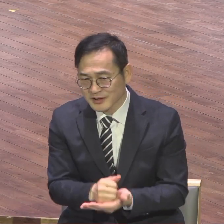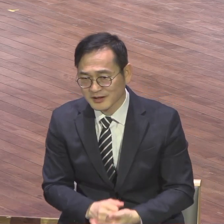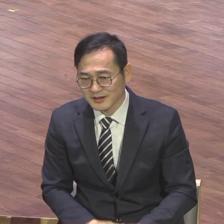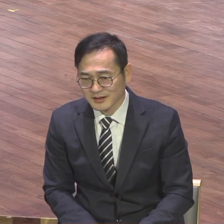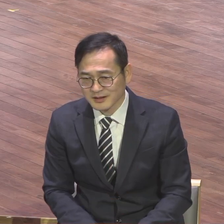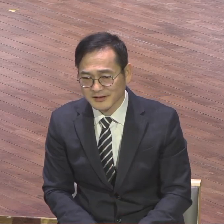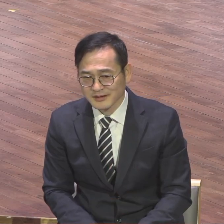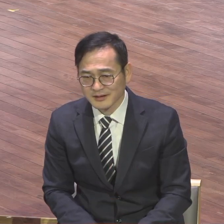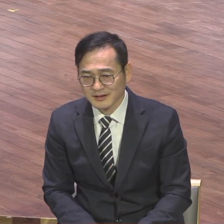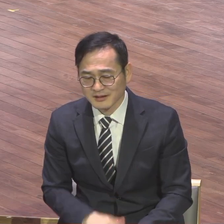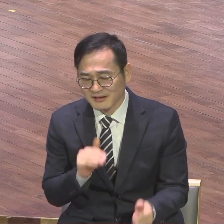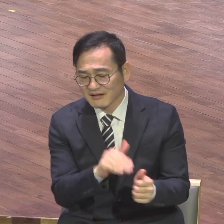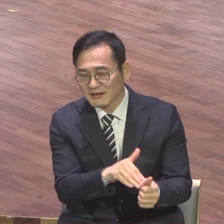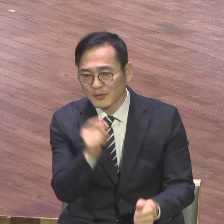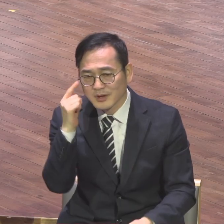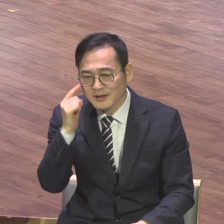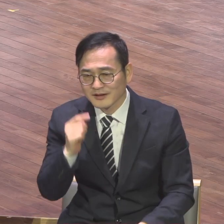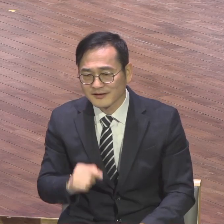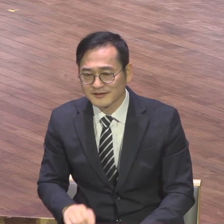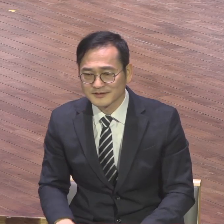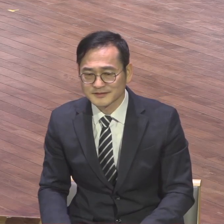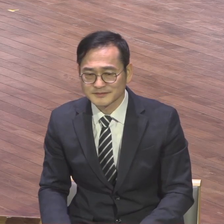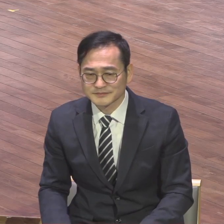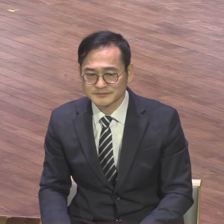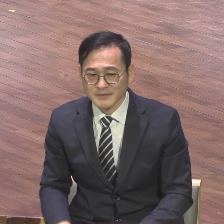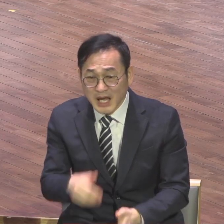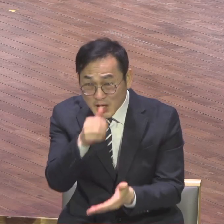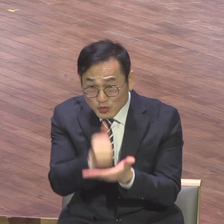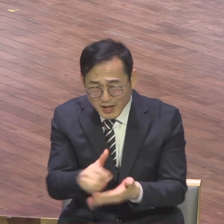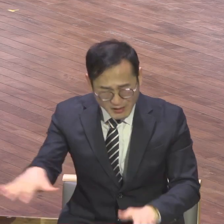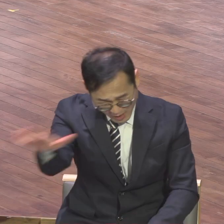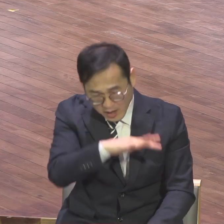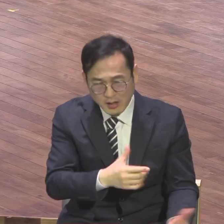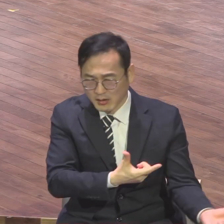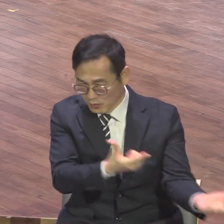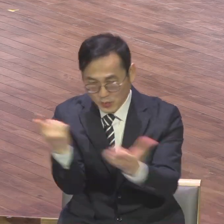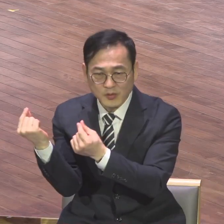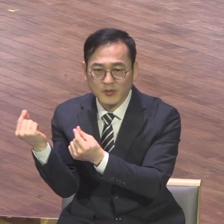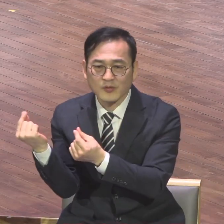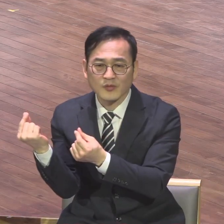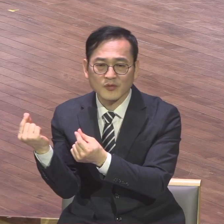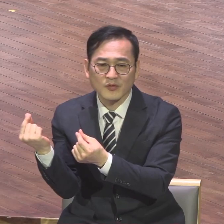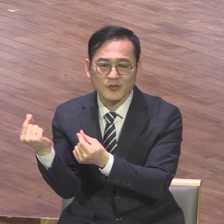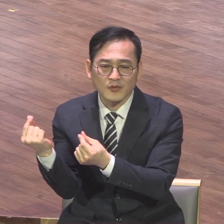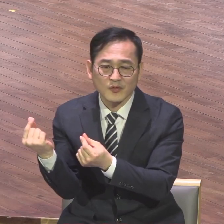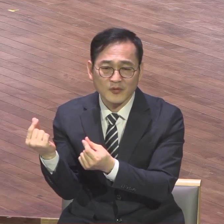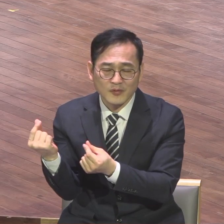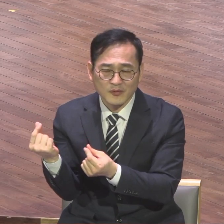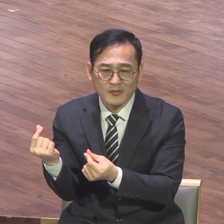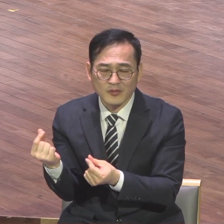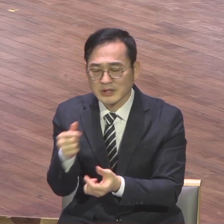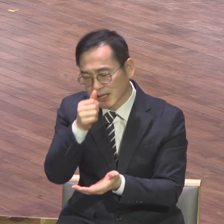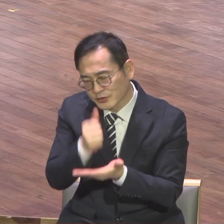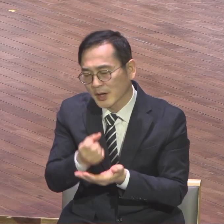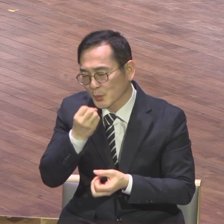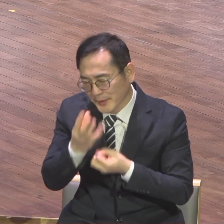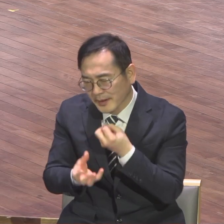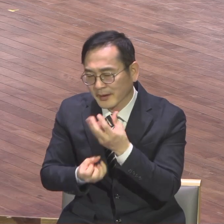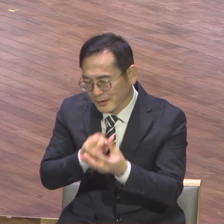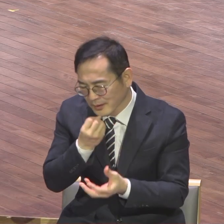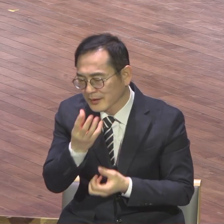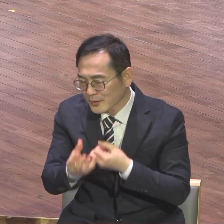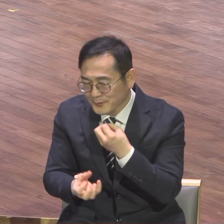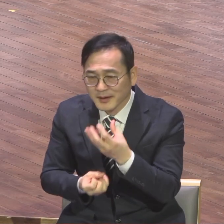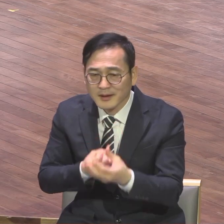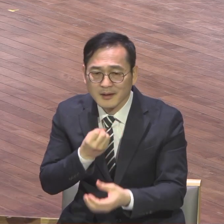여러분 그렇다면 여러분이 죄인 안 사는 없는데 이 죄, 이 죄 고백하는 거, 죄를 회개하는 거.